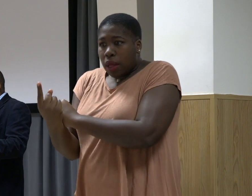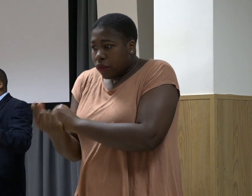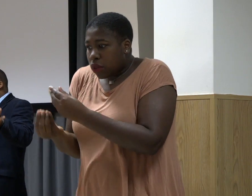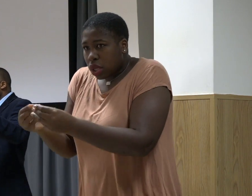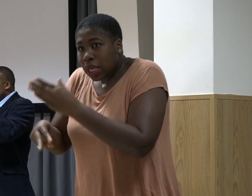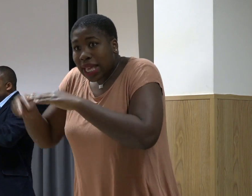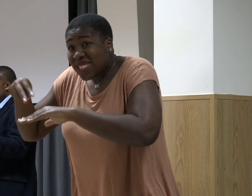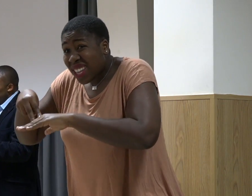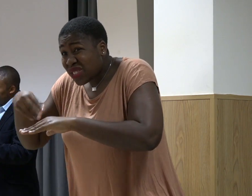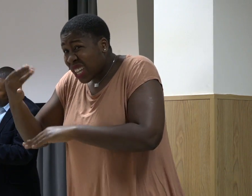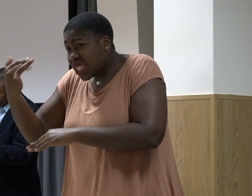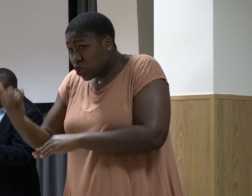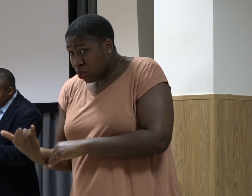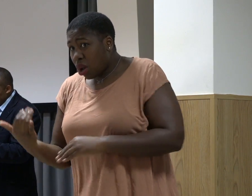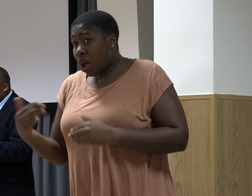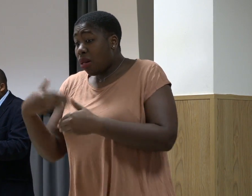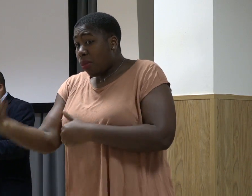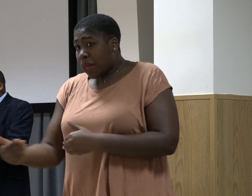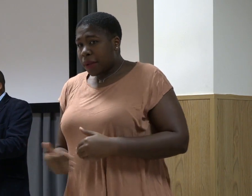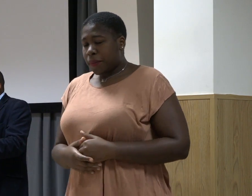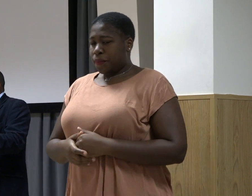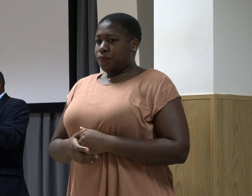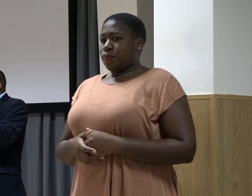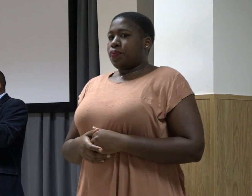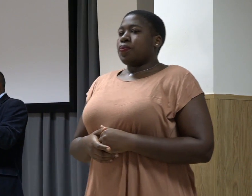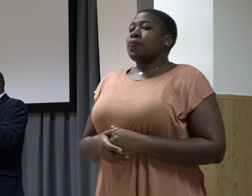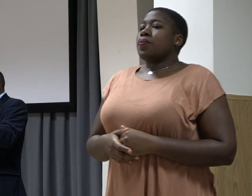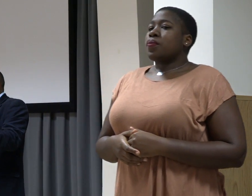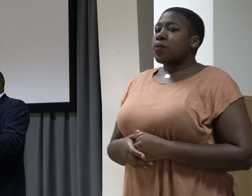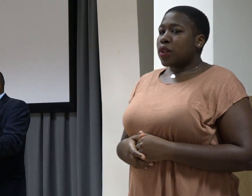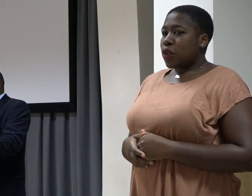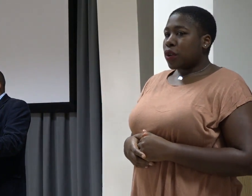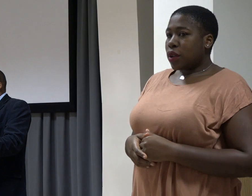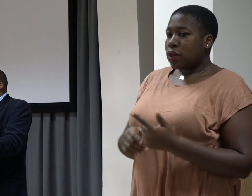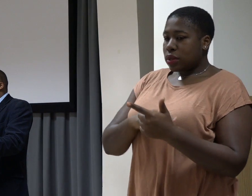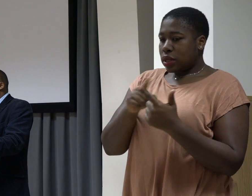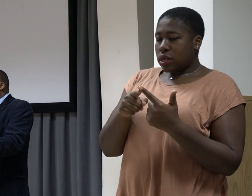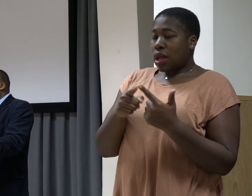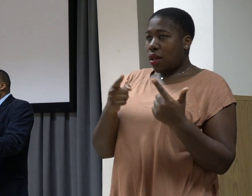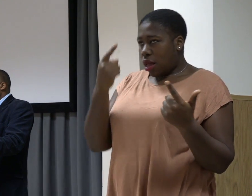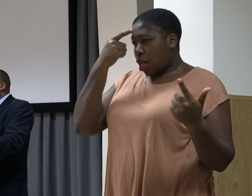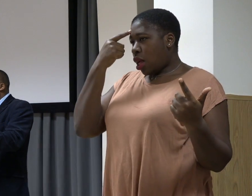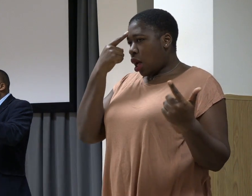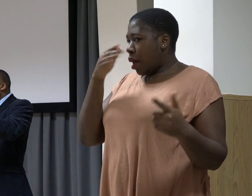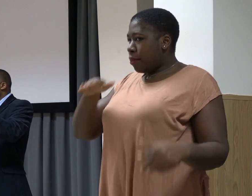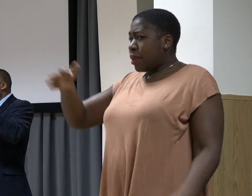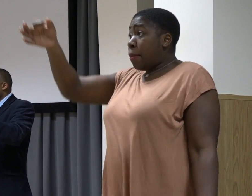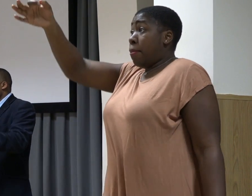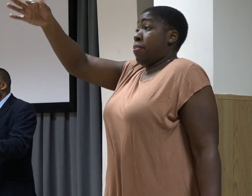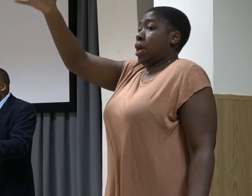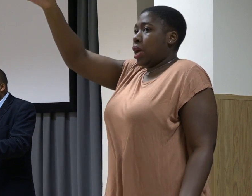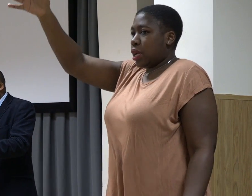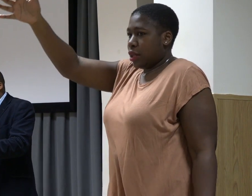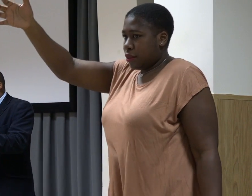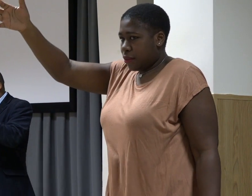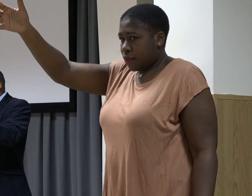Et c'est l'ensemble de ces éléments qui conduit à ce miracle que nous voyons ici. Ce miracle qui va se